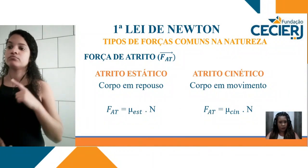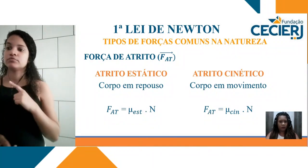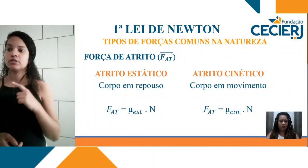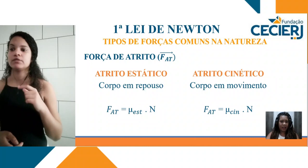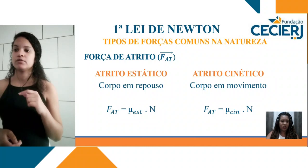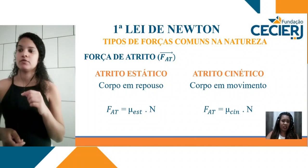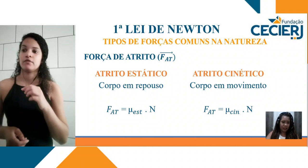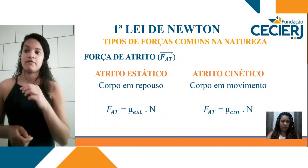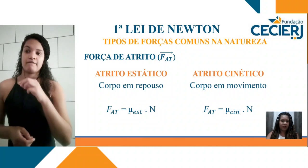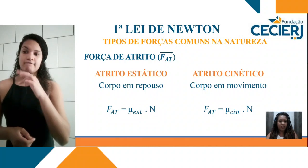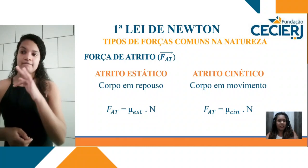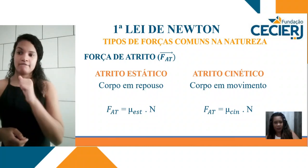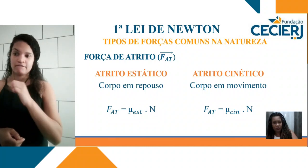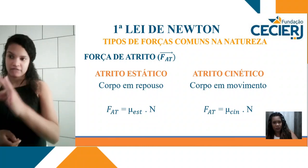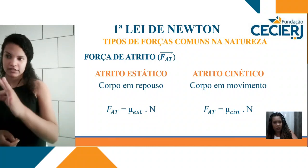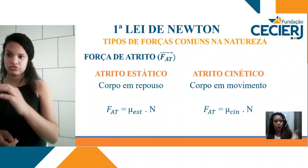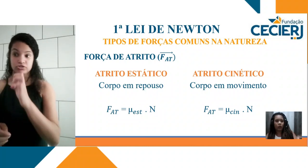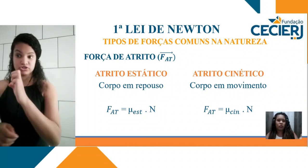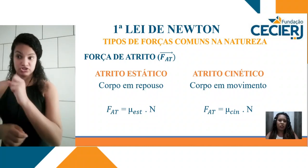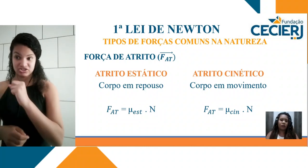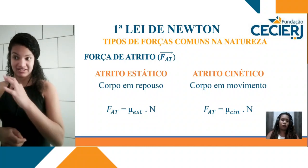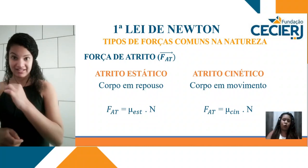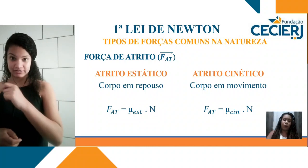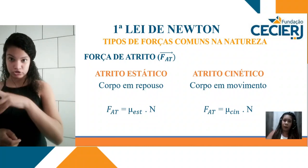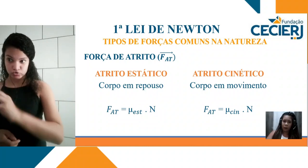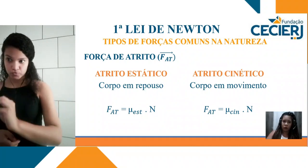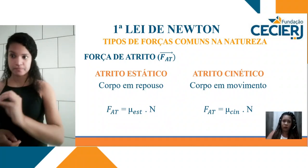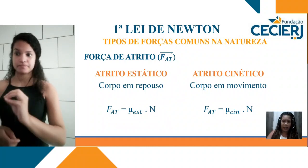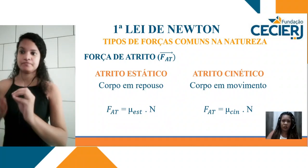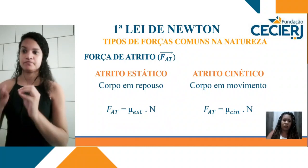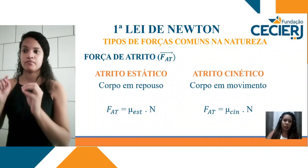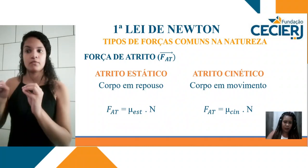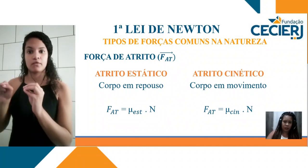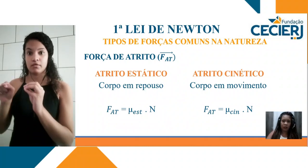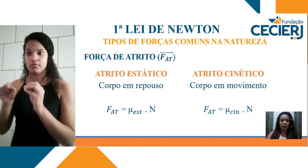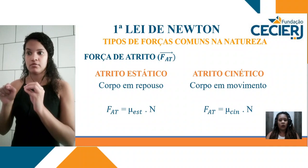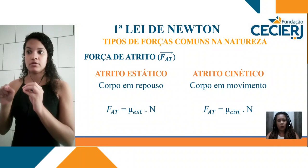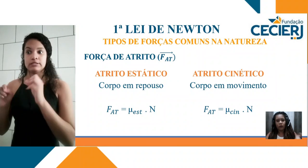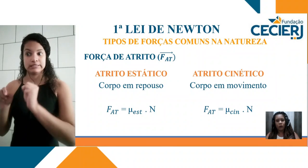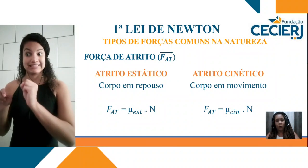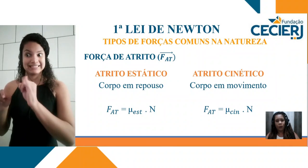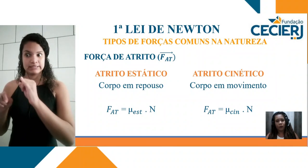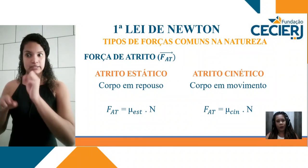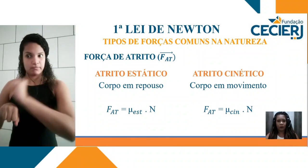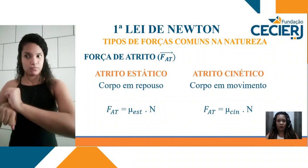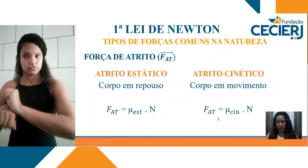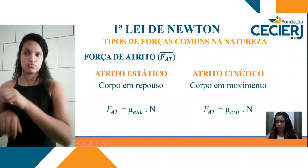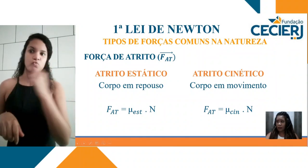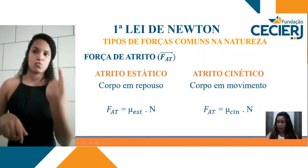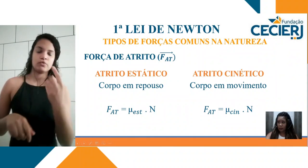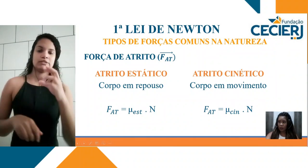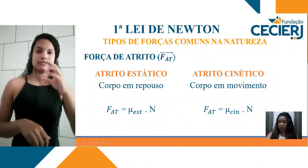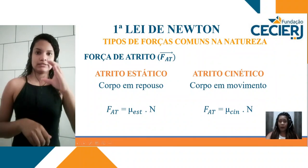cinético, FAT estática e FAT cinética. Quando a gente está falando de um corpo em repouso, FAT estática. Quando é um corpo em movimento,